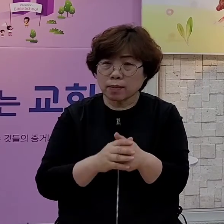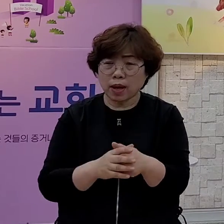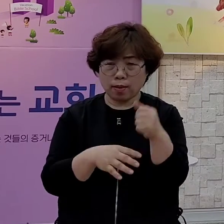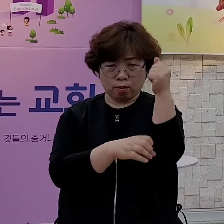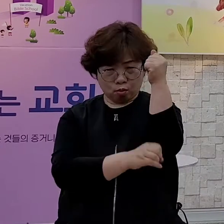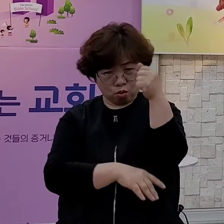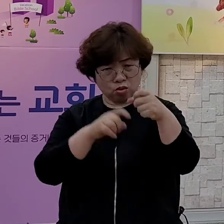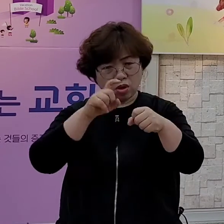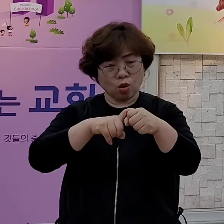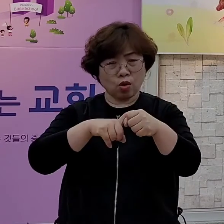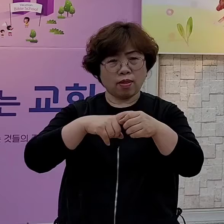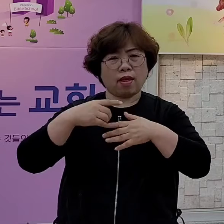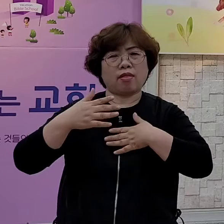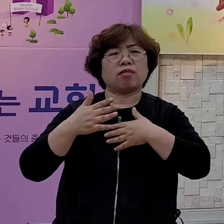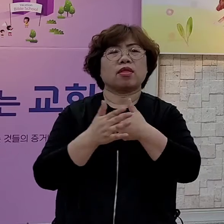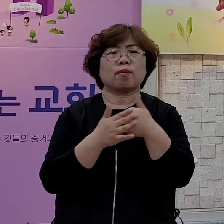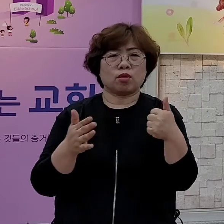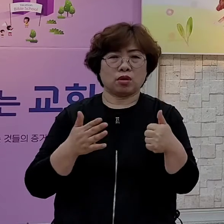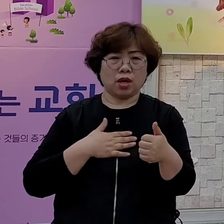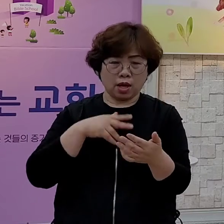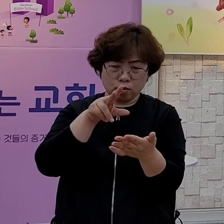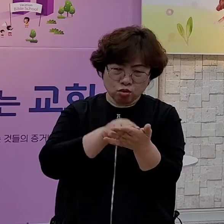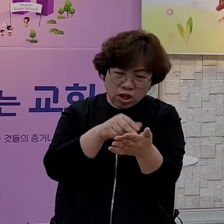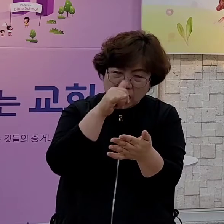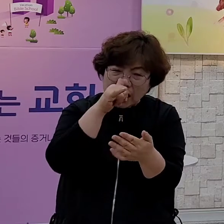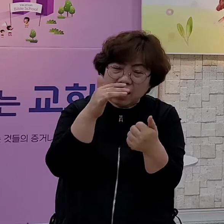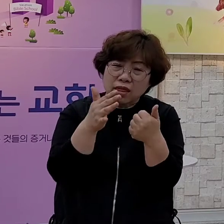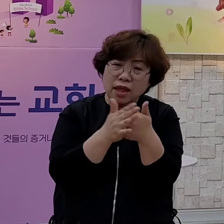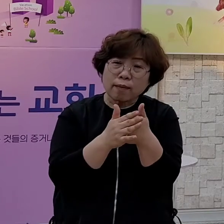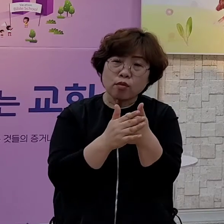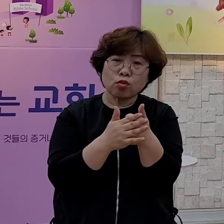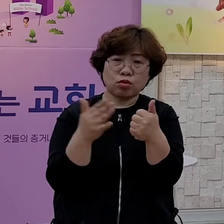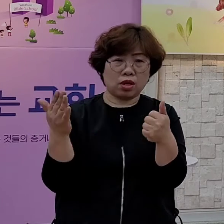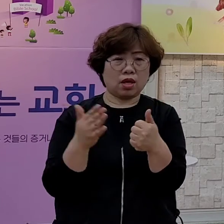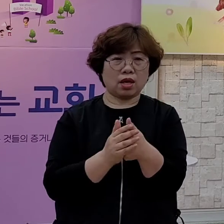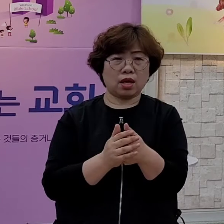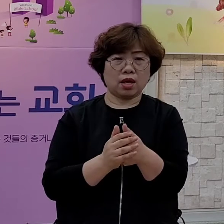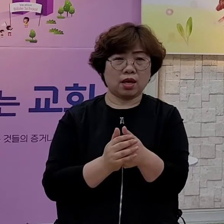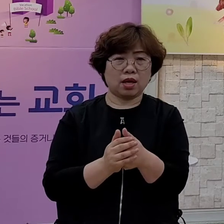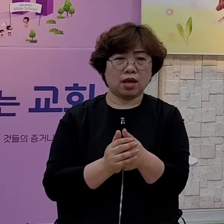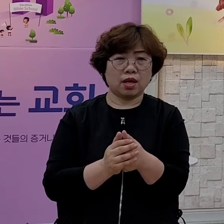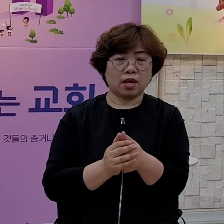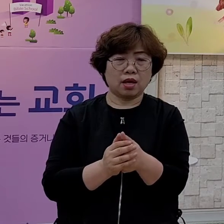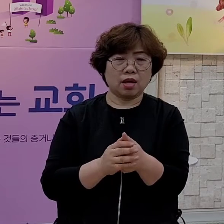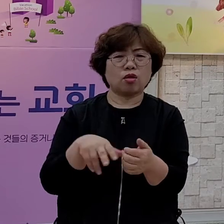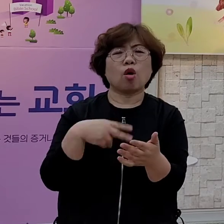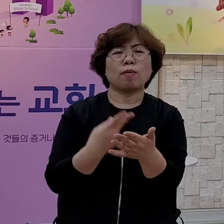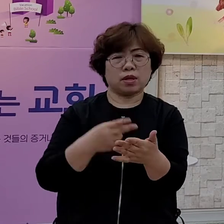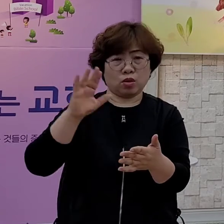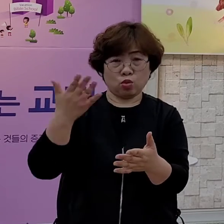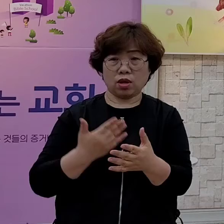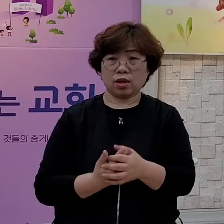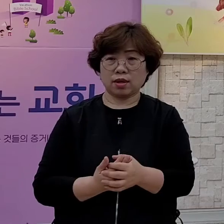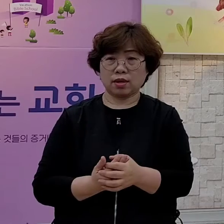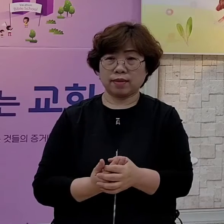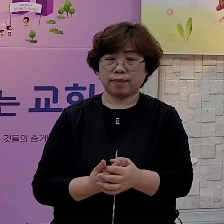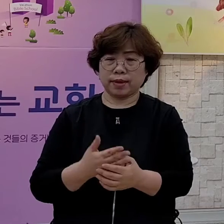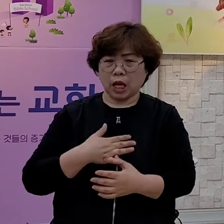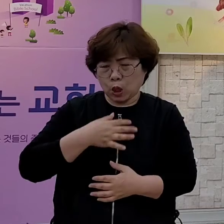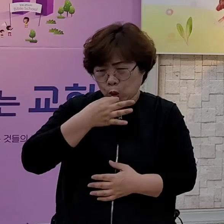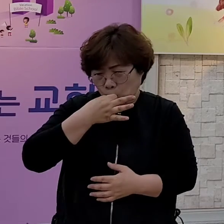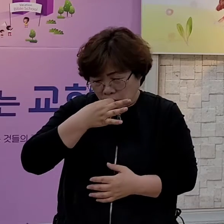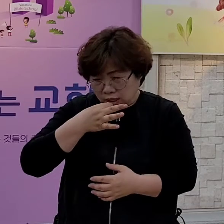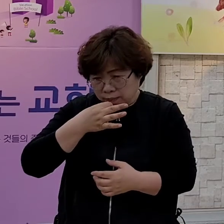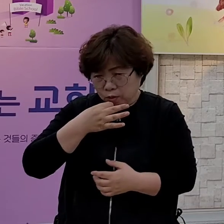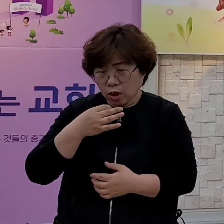보면 나에게서도 문제가 있다라는 거. 이게 이렇게 무너질 수밖에 없던 그 근본적인 원인이 나의 욕심이